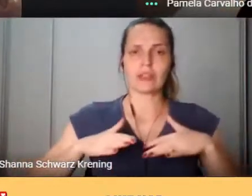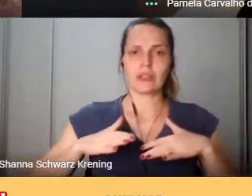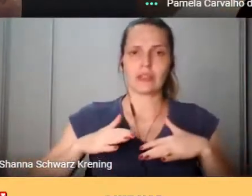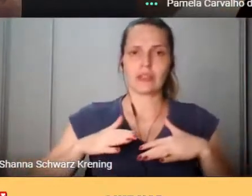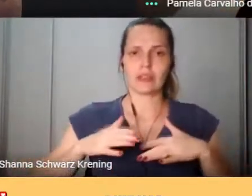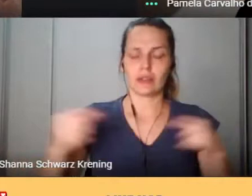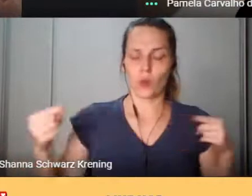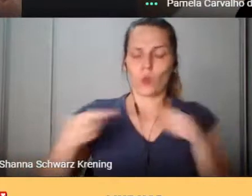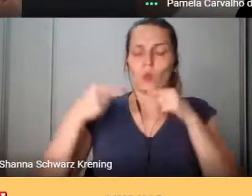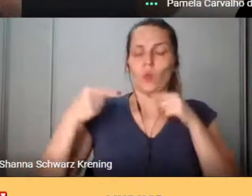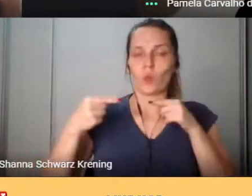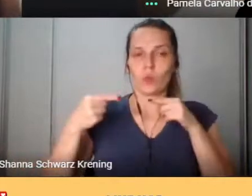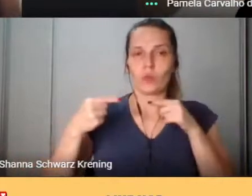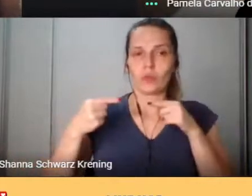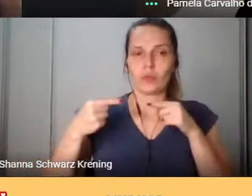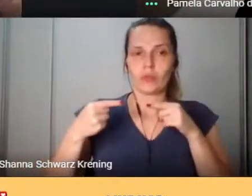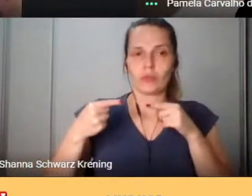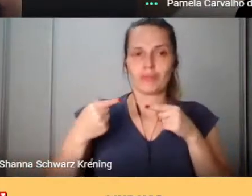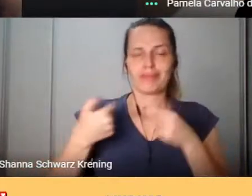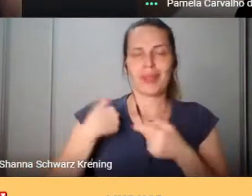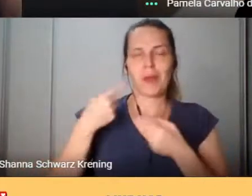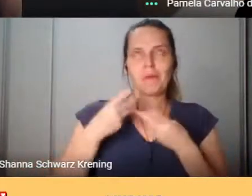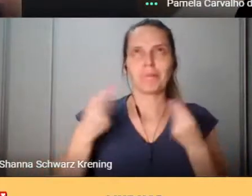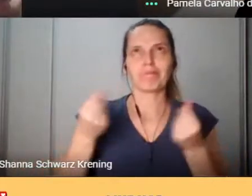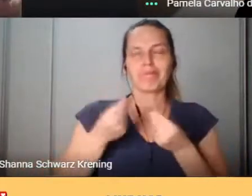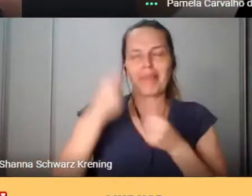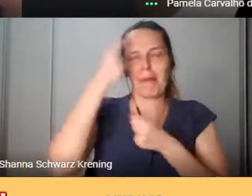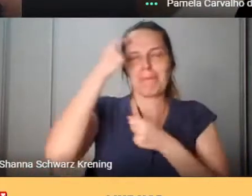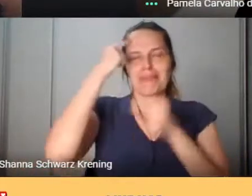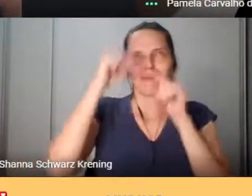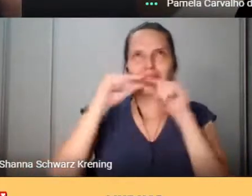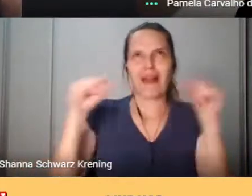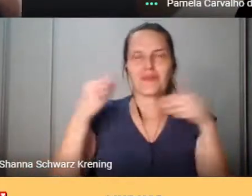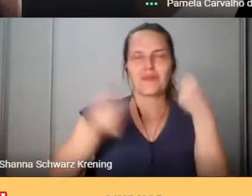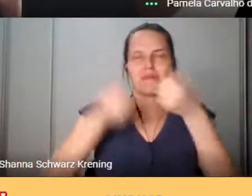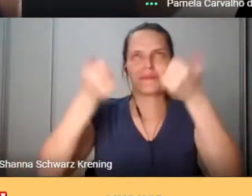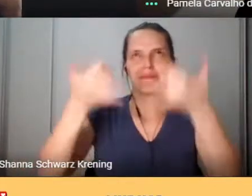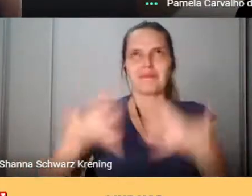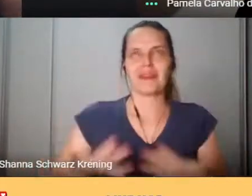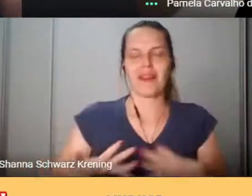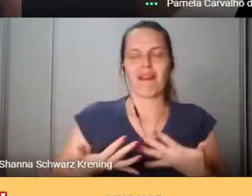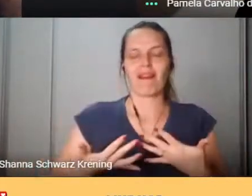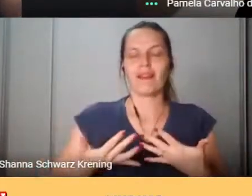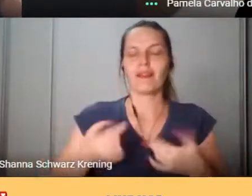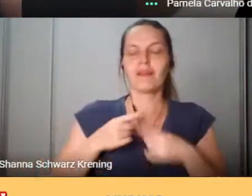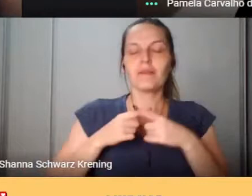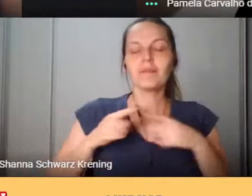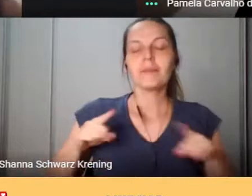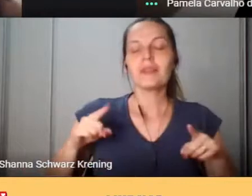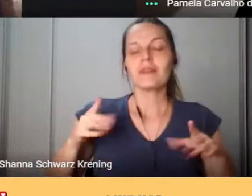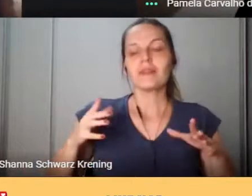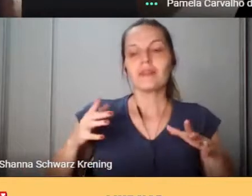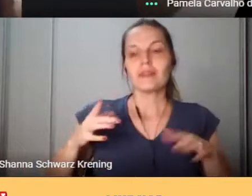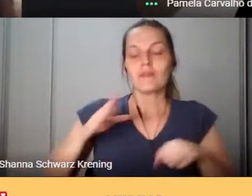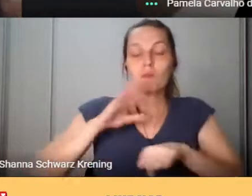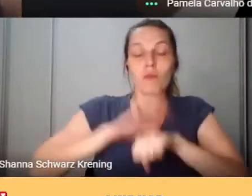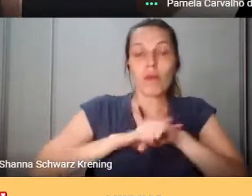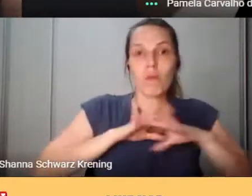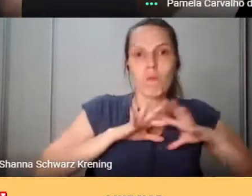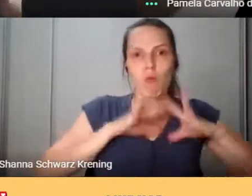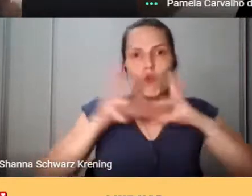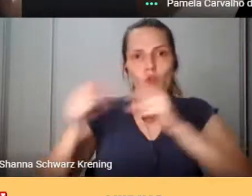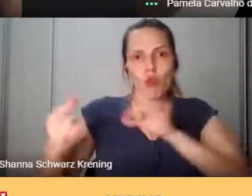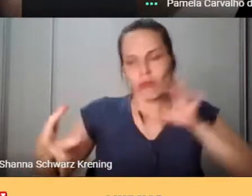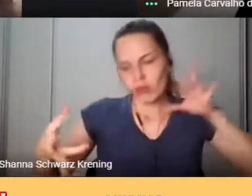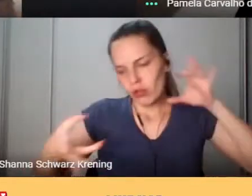estar, estou pensando assim, formulando a frase aqui, né? Mas estar o tempo inteiro conectado. Será que a